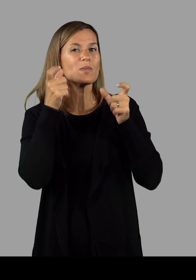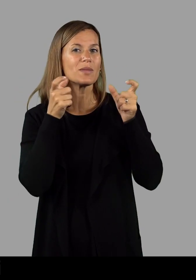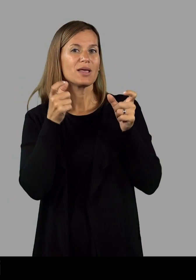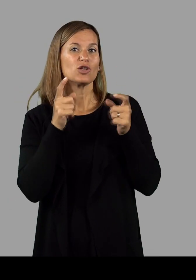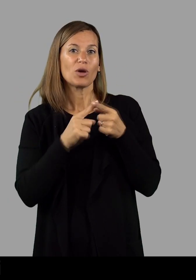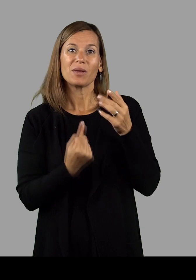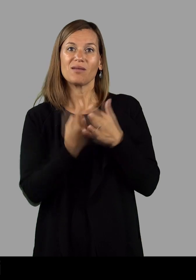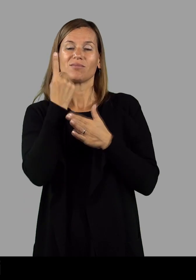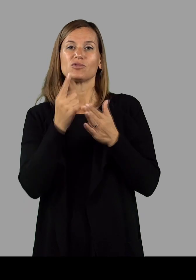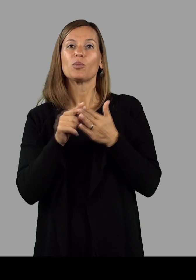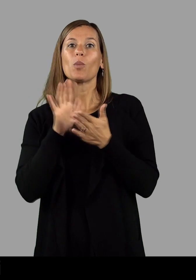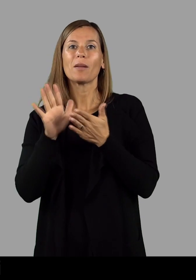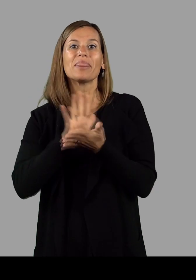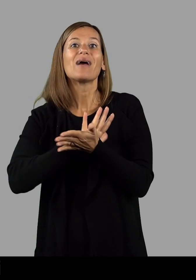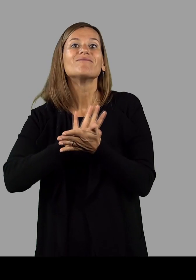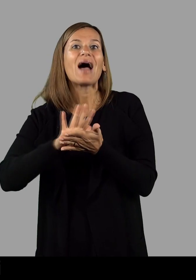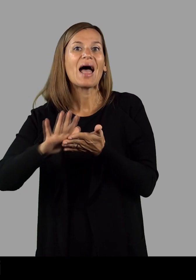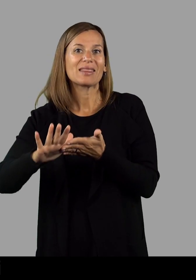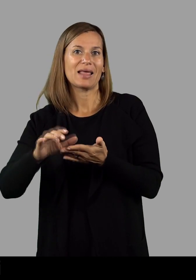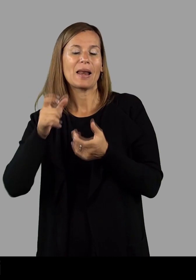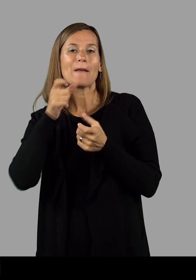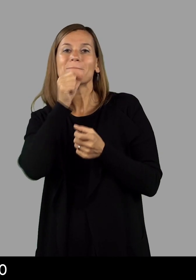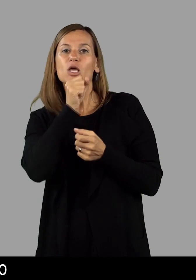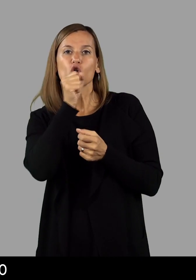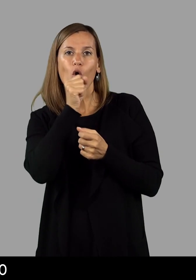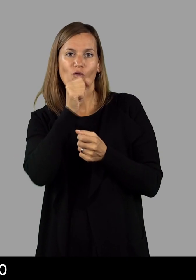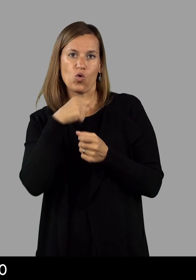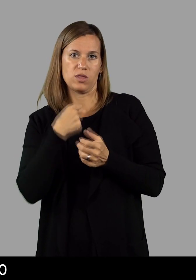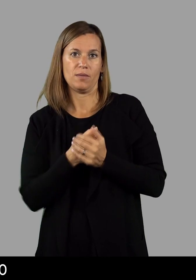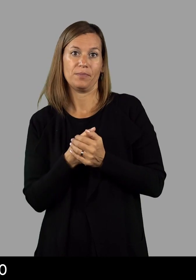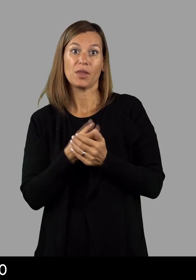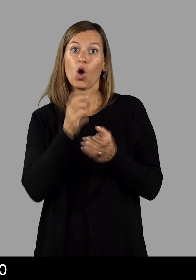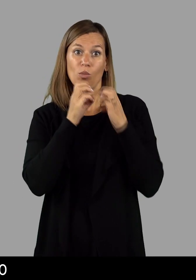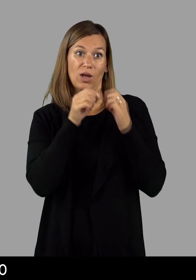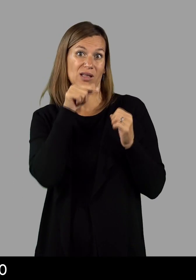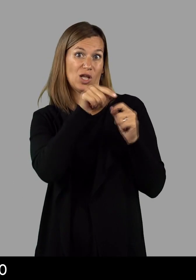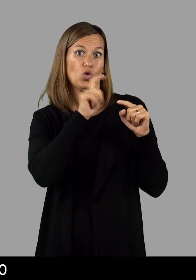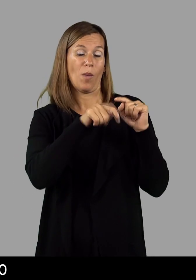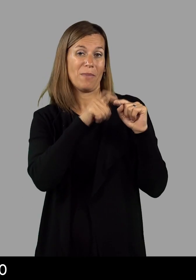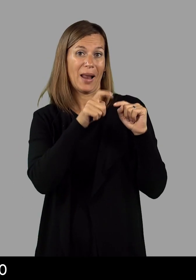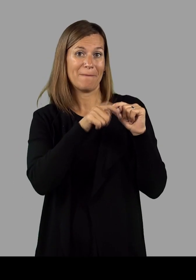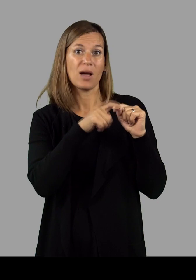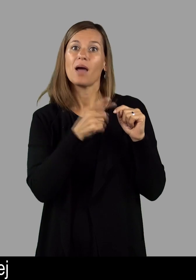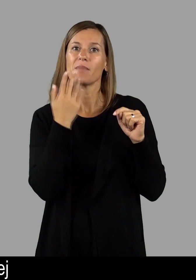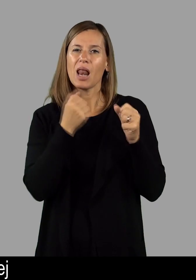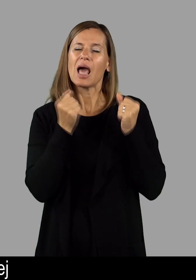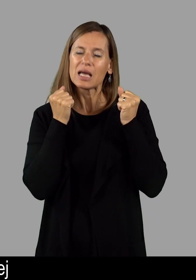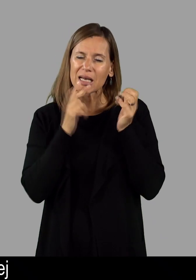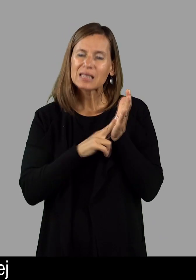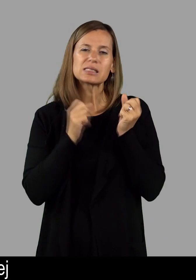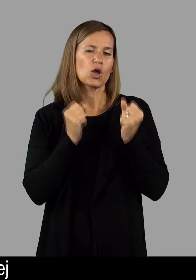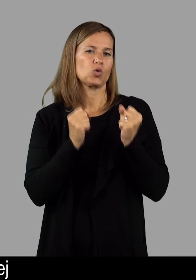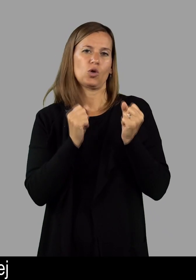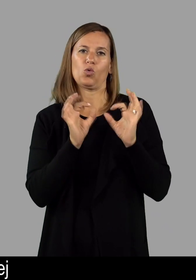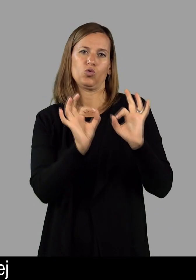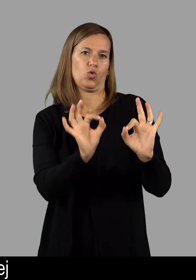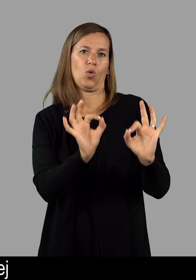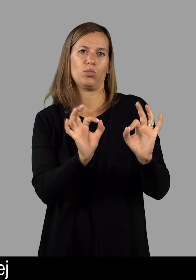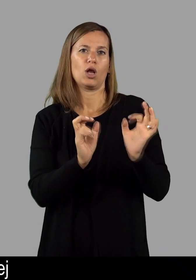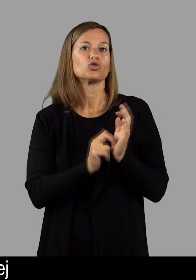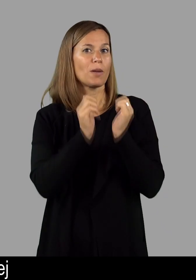bi uporabljali navadni mikrofon. Komunikacija s to opremo je bila po naših izkušnjah res zelo